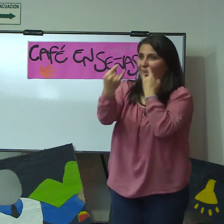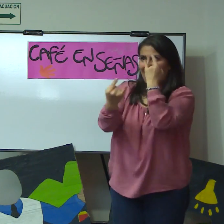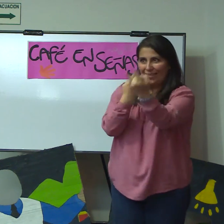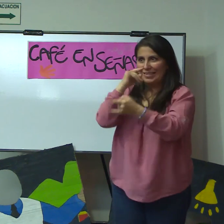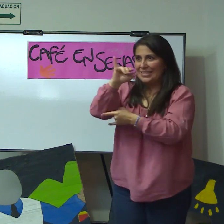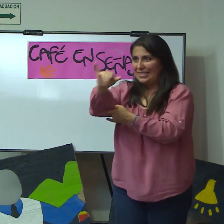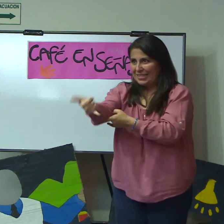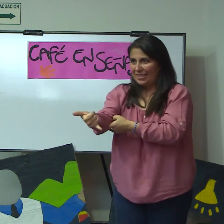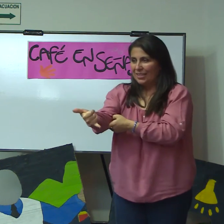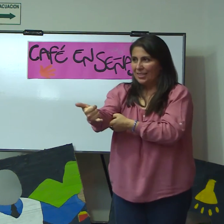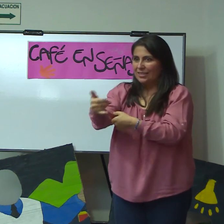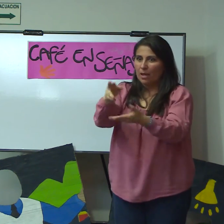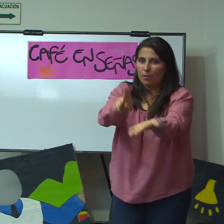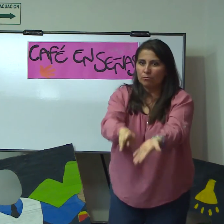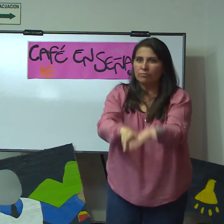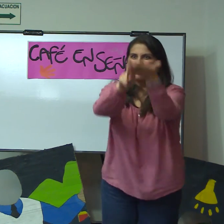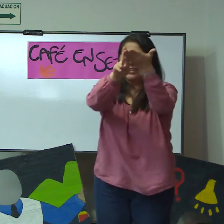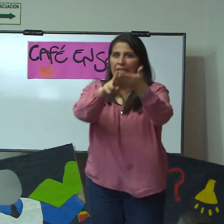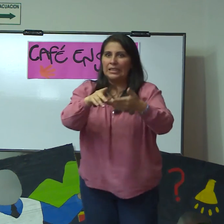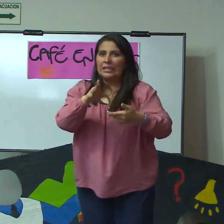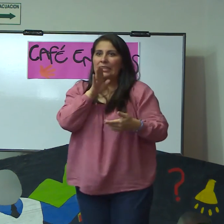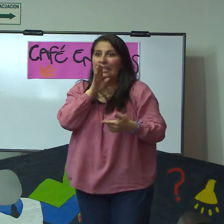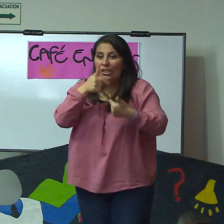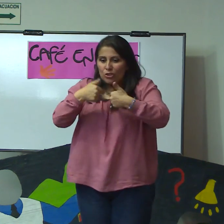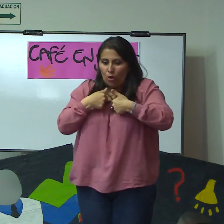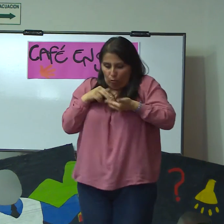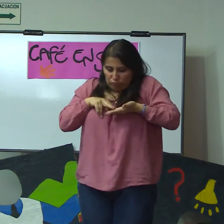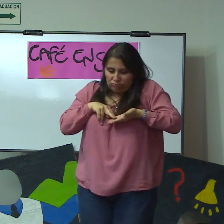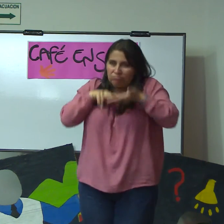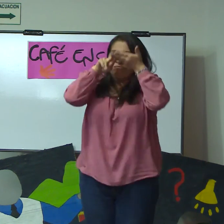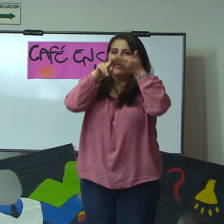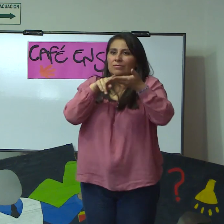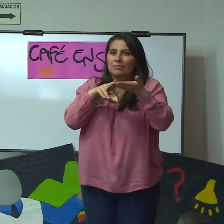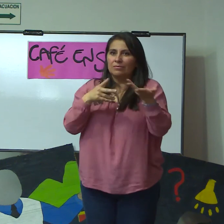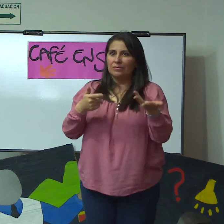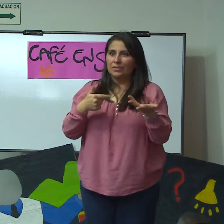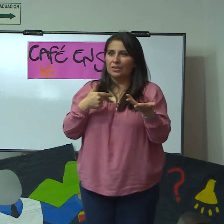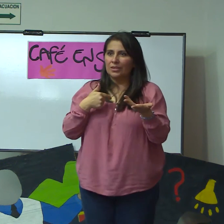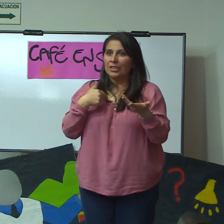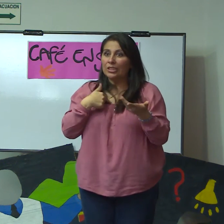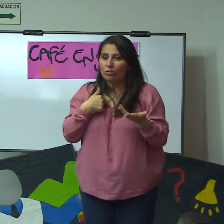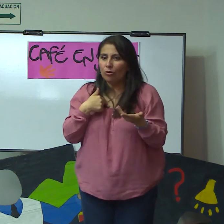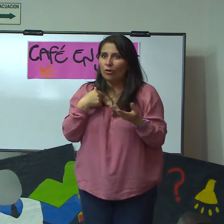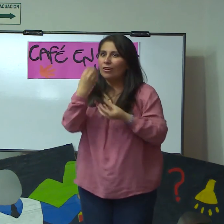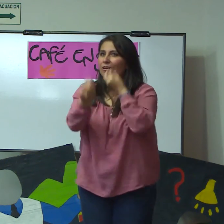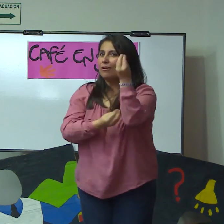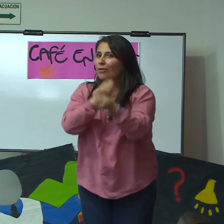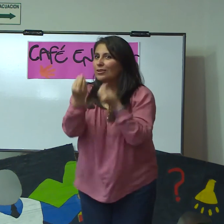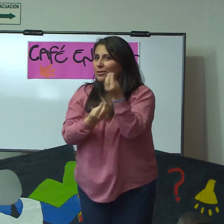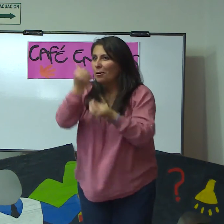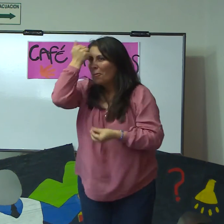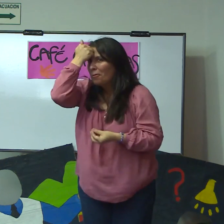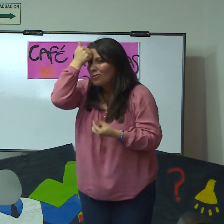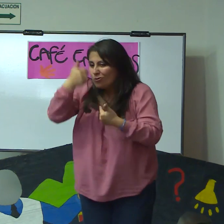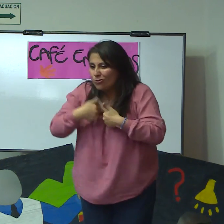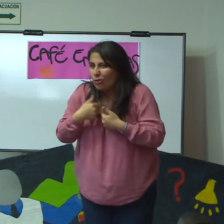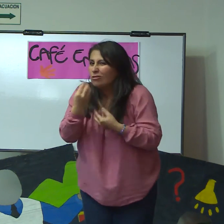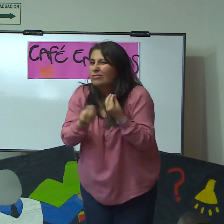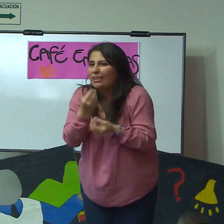estamos rescatando quién soy y lo que no, y a dónde debo acudir como maestro. Entonces, pues vamos a continuar,